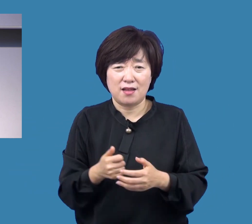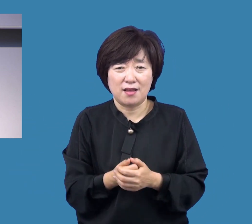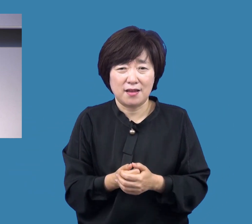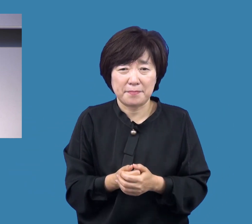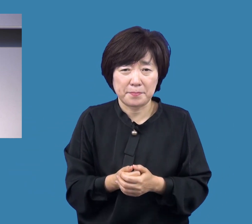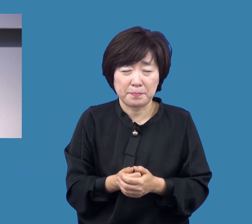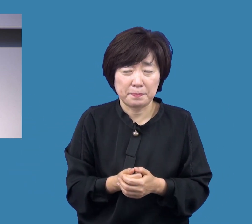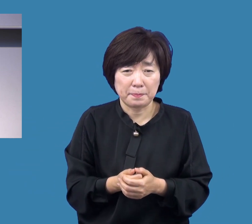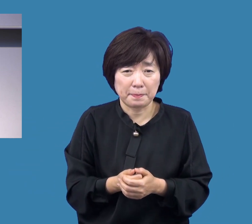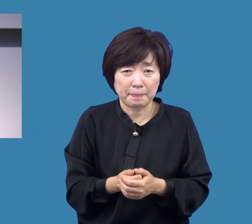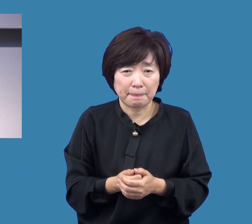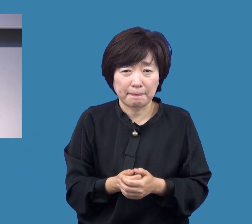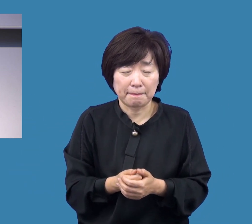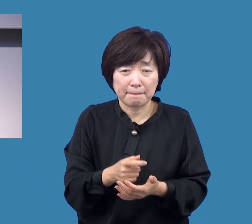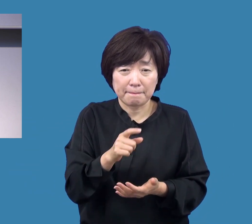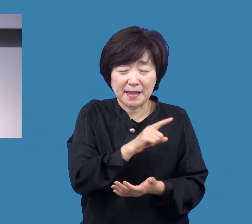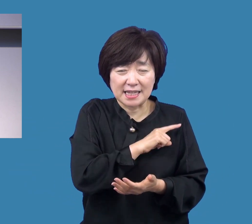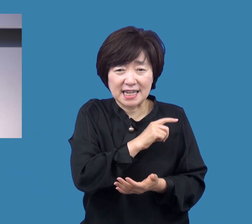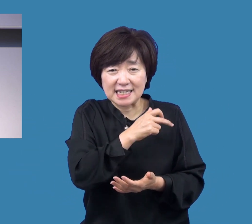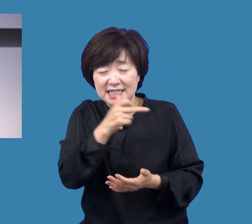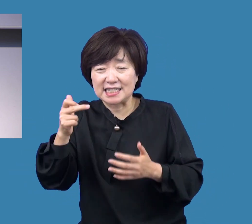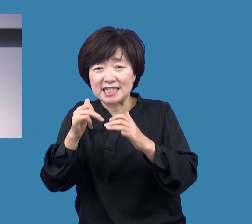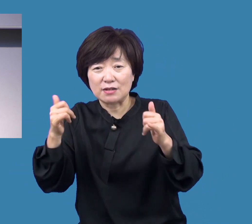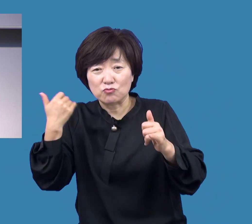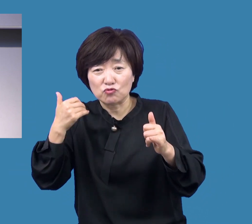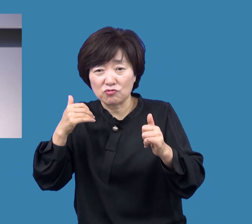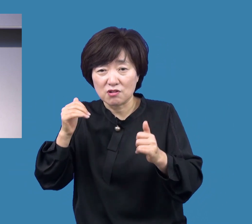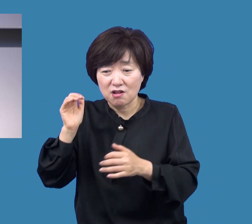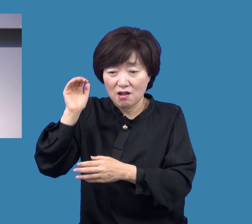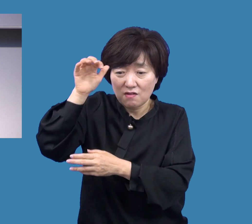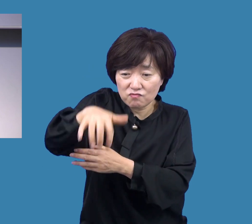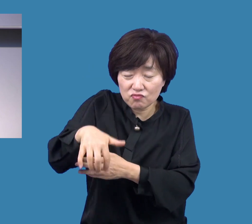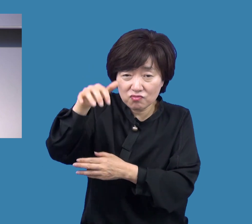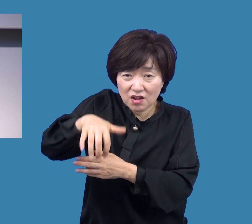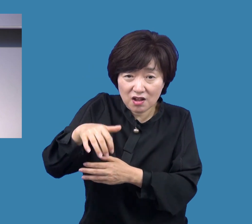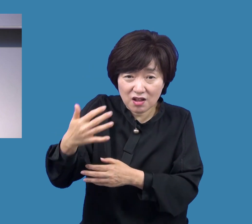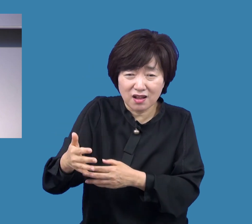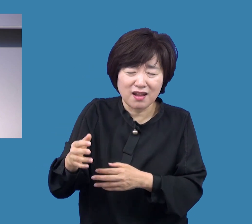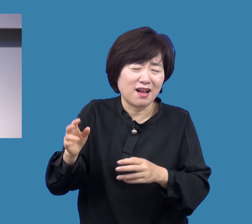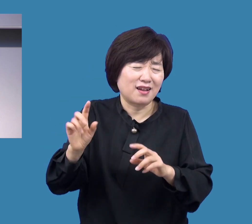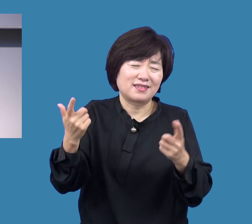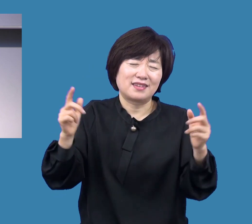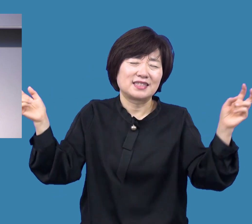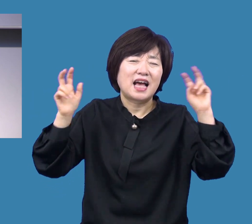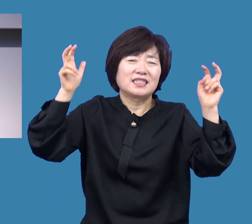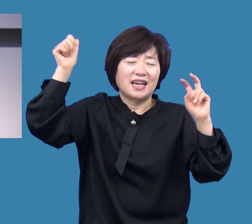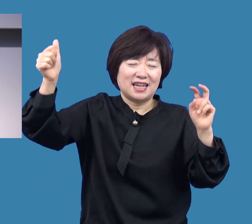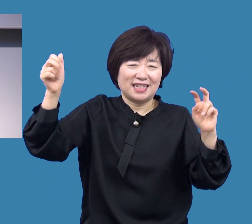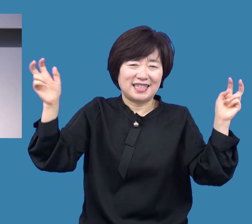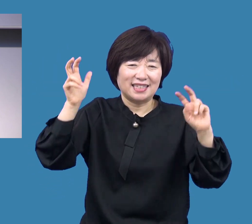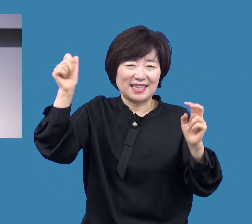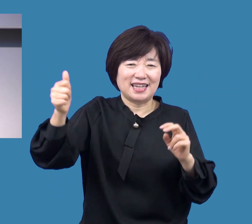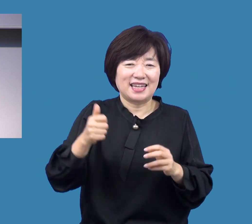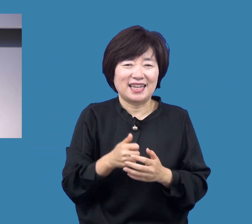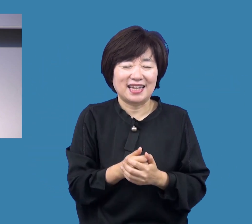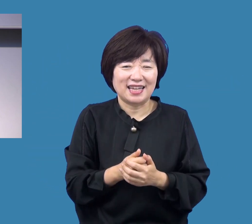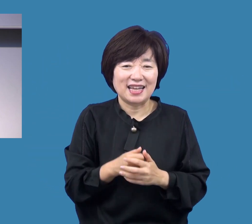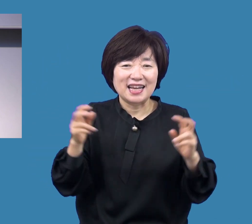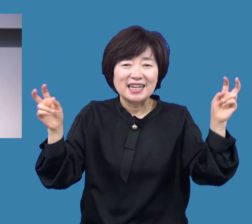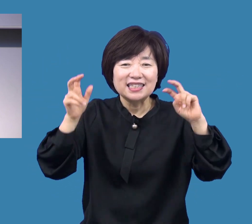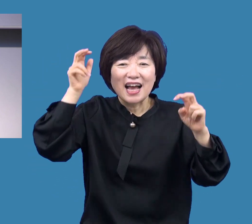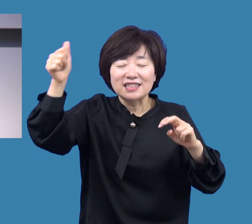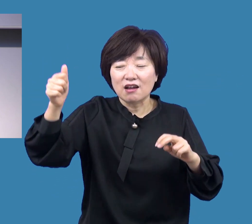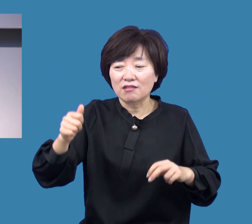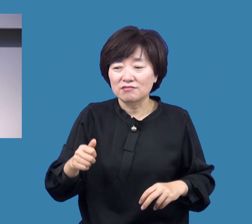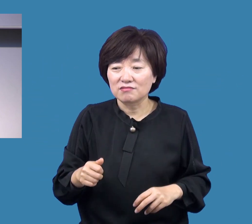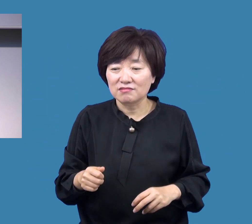여러분, 가장 큰 사람이 누구예요? 불도저 무는 사람이야? 아니야. 사장이야, 사장. 그럼에도 불구하고 사장은